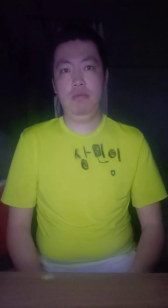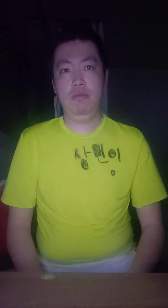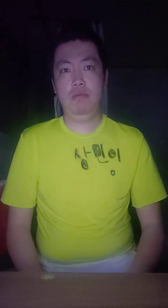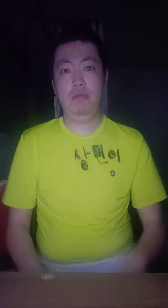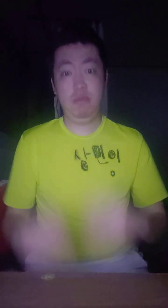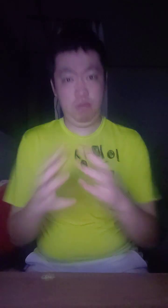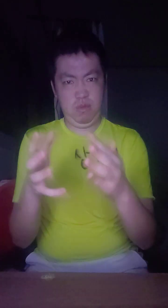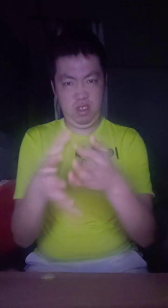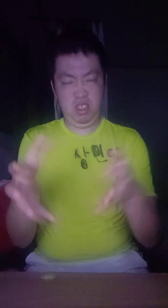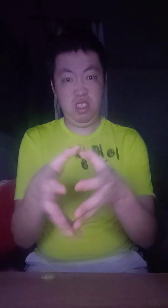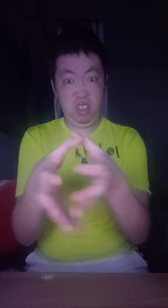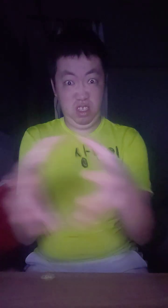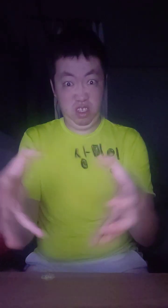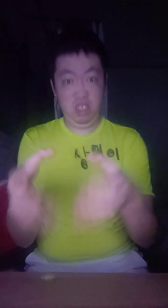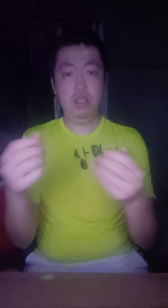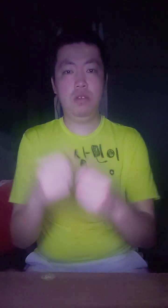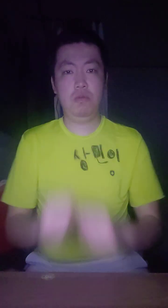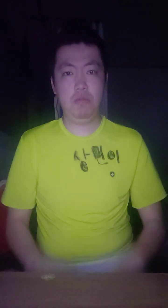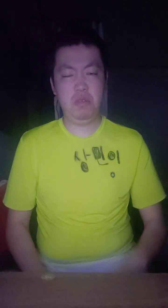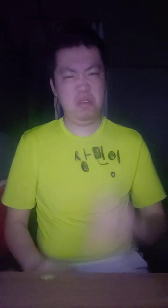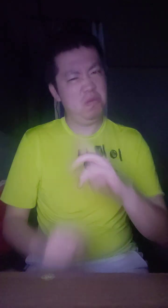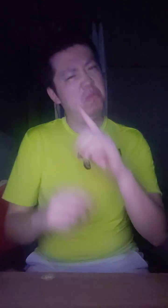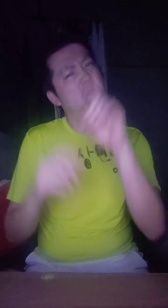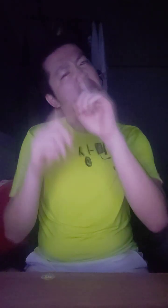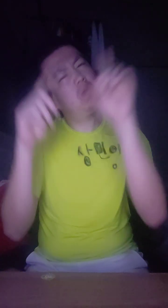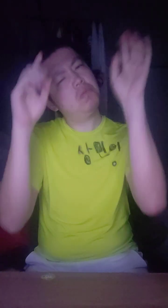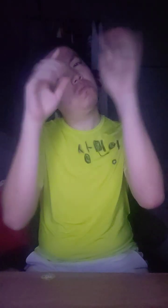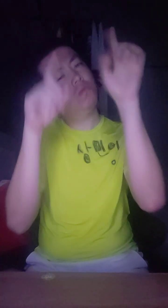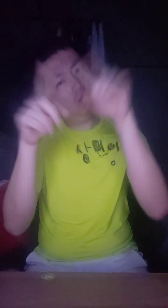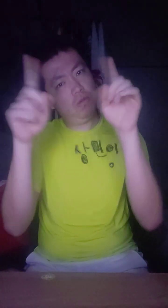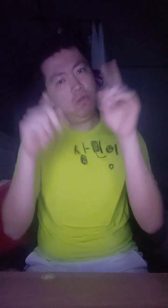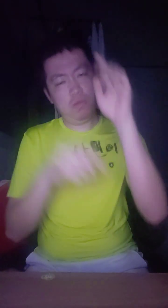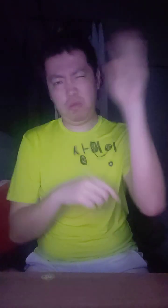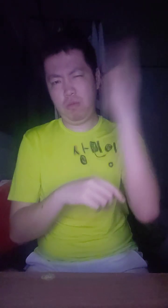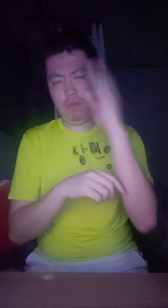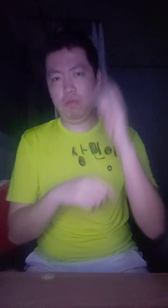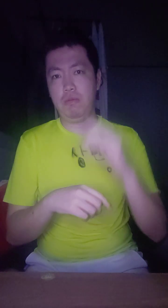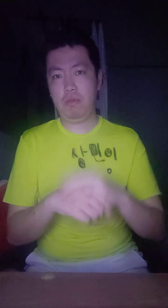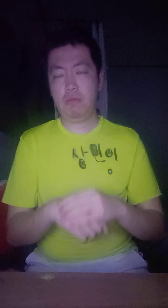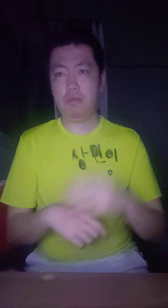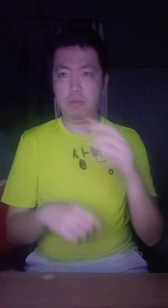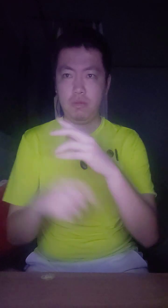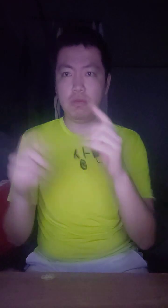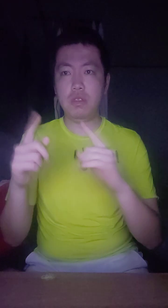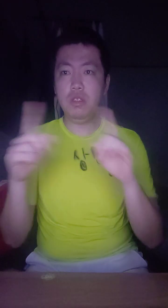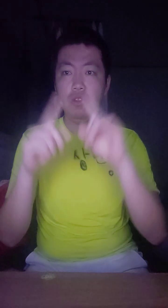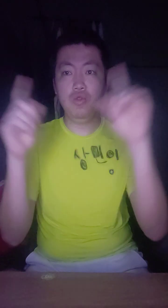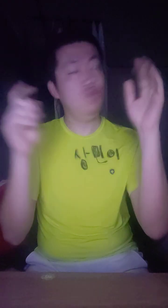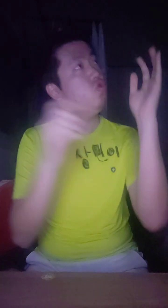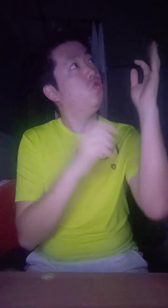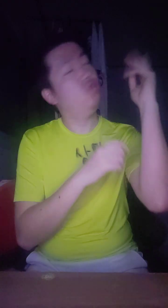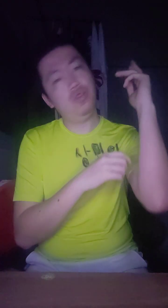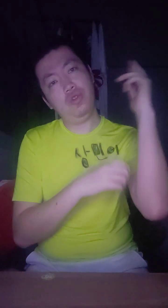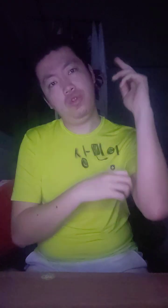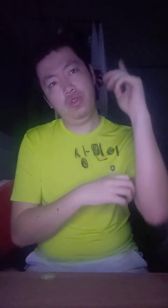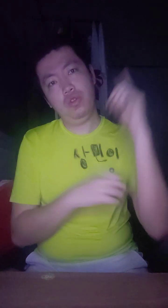경남 창원의 한 아파트 단지. 불빛 하나 없이 캄캄합니다. 어젯밤 9시 35분쯤 1,600여 가구